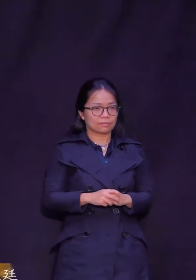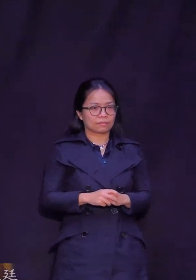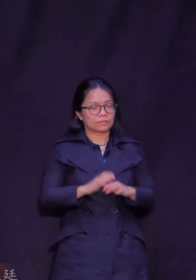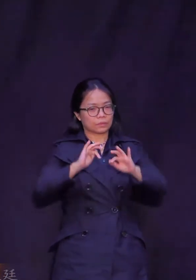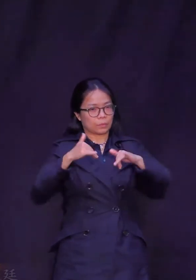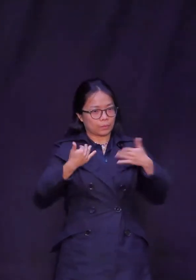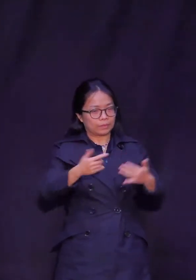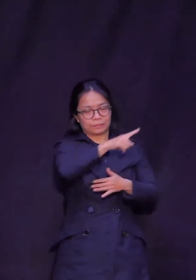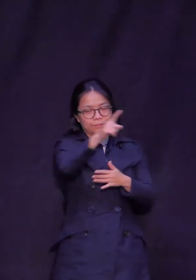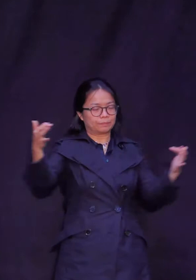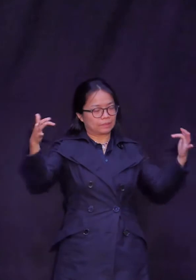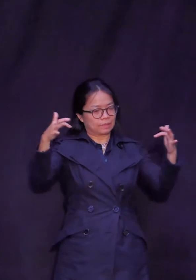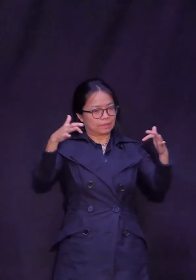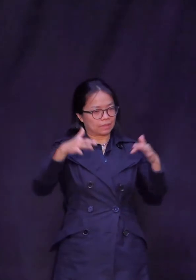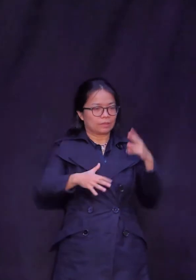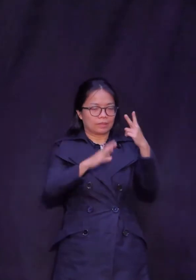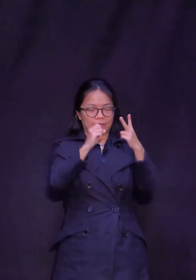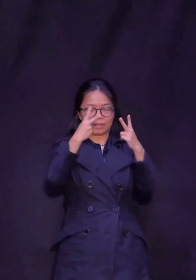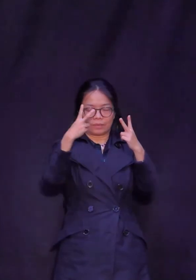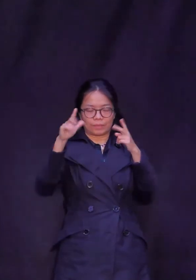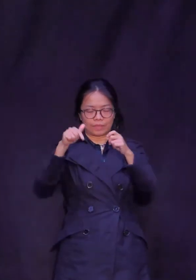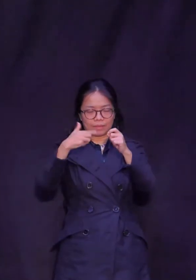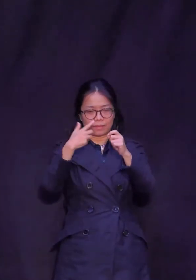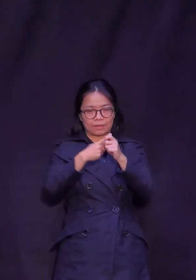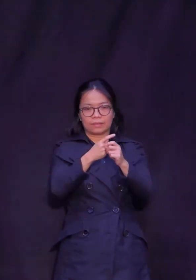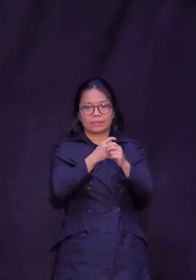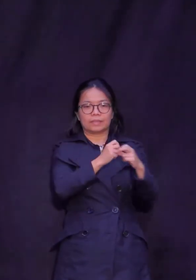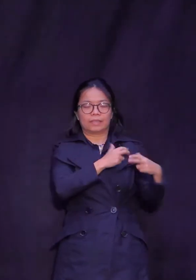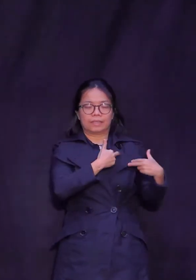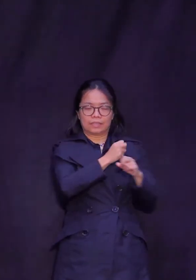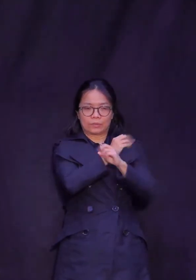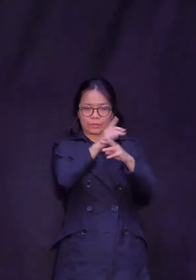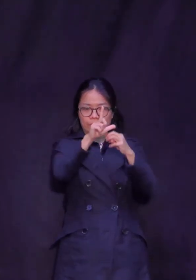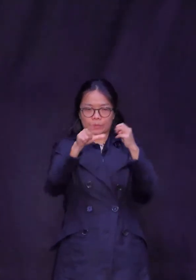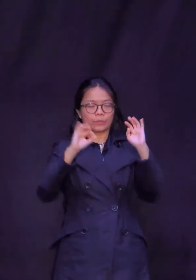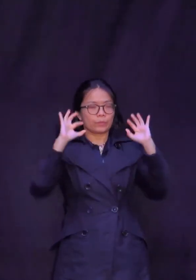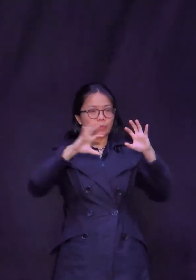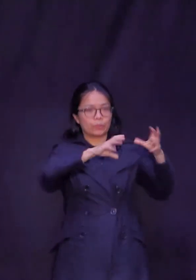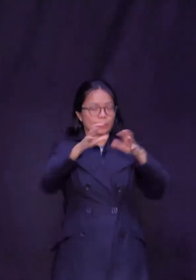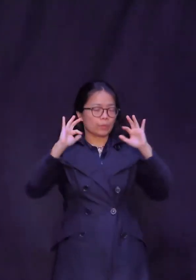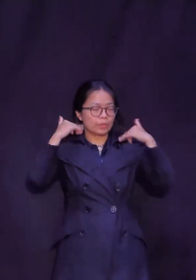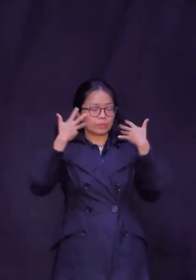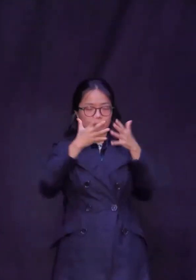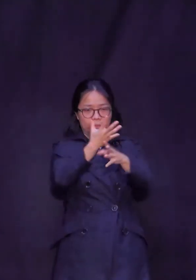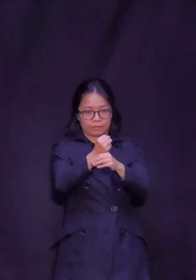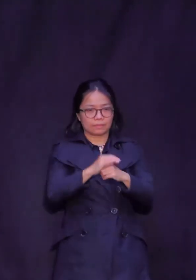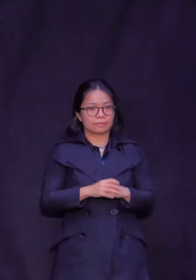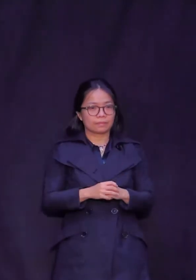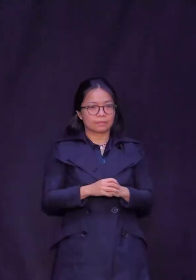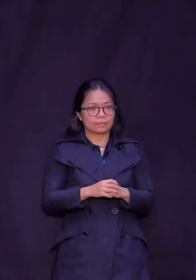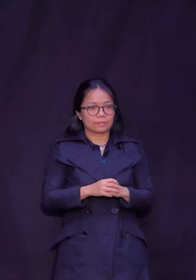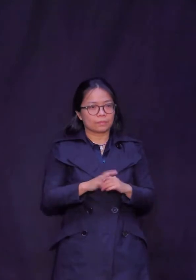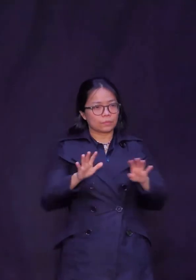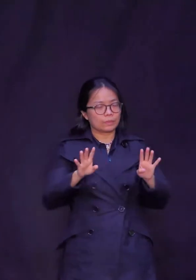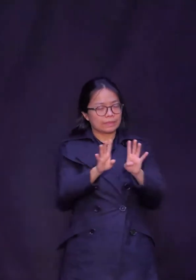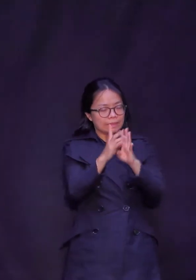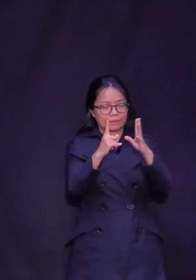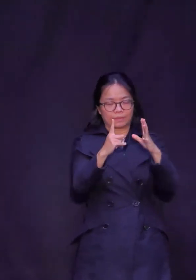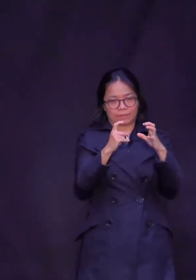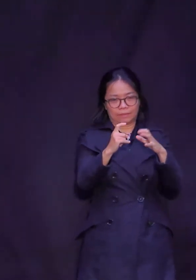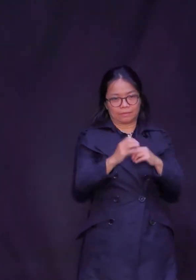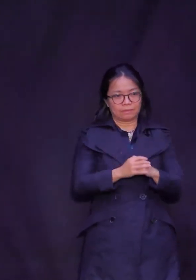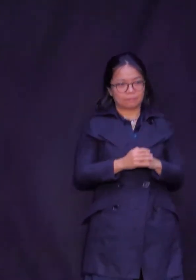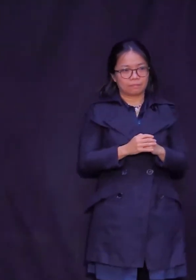欢迎各位莅临2018年蔡瑞月国际舞蹈节我们的开幕仪式。